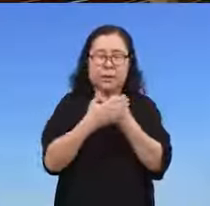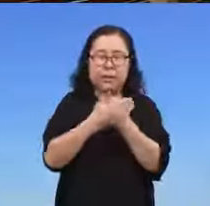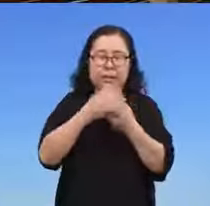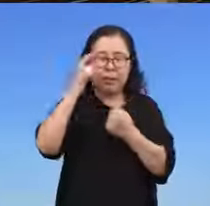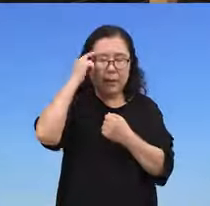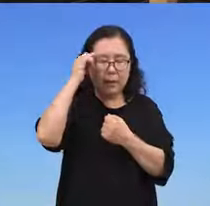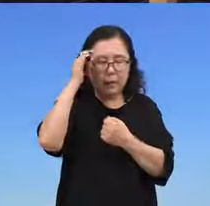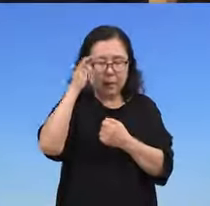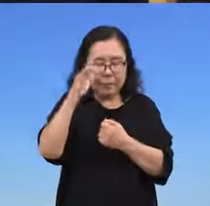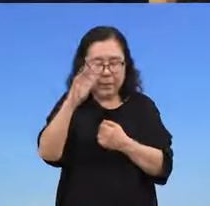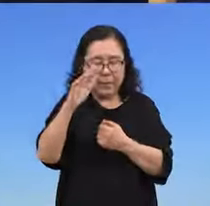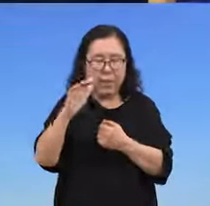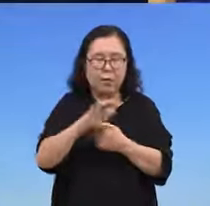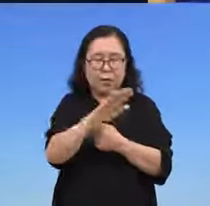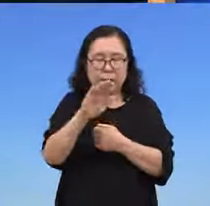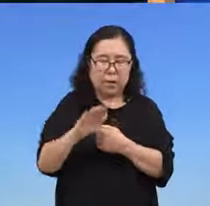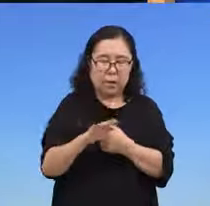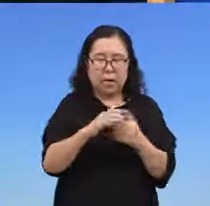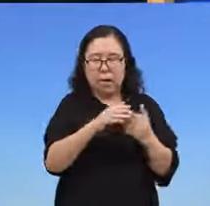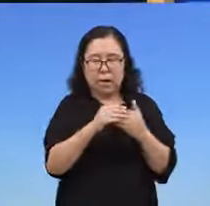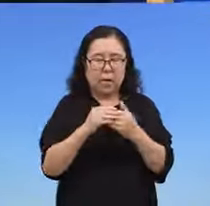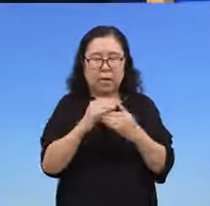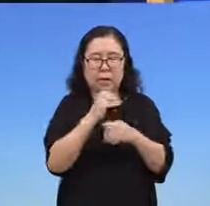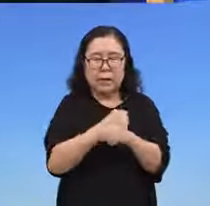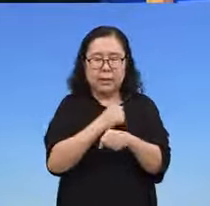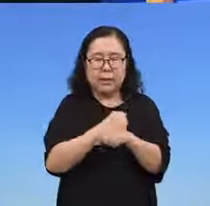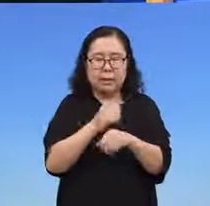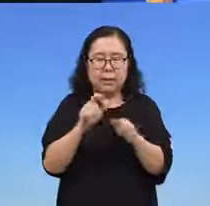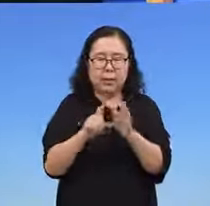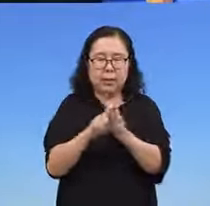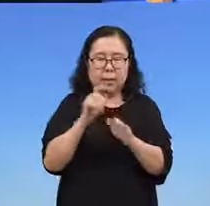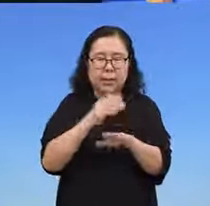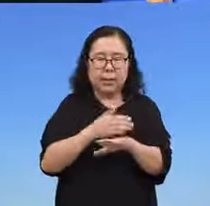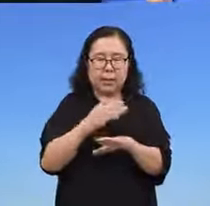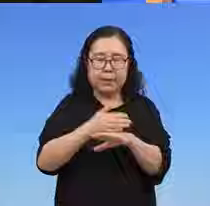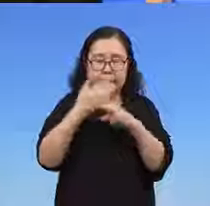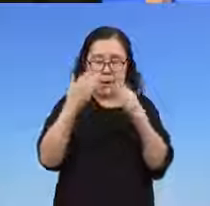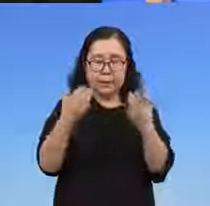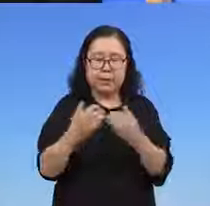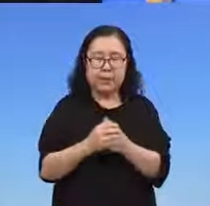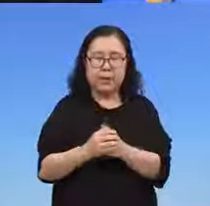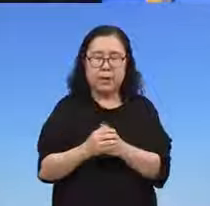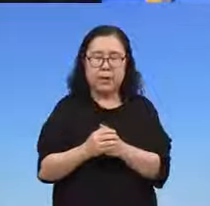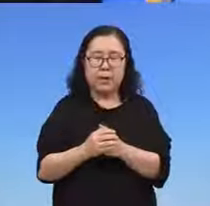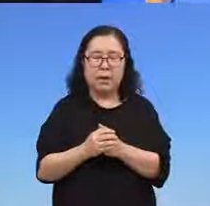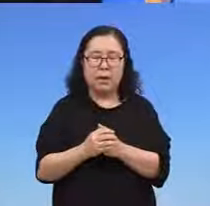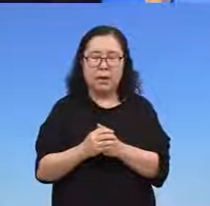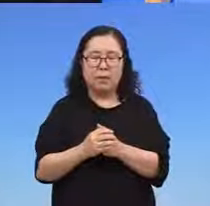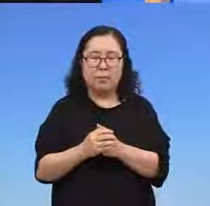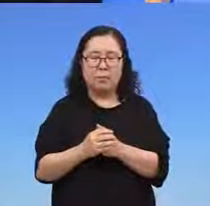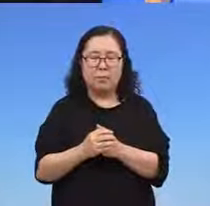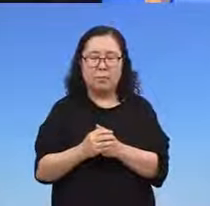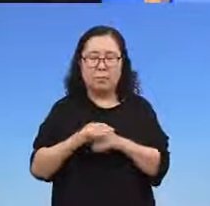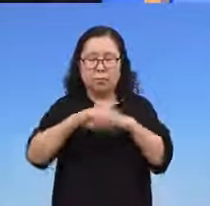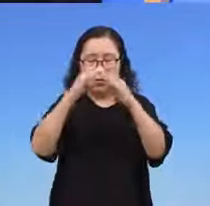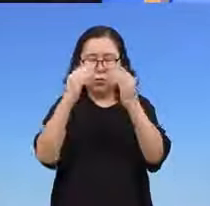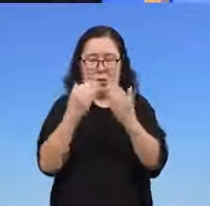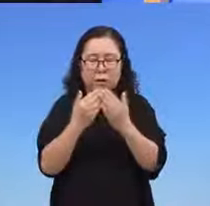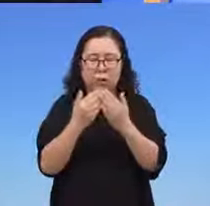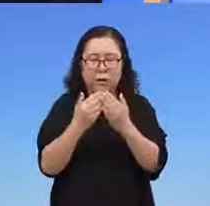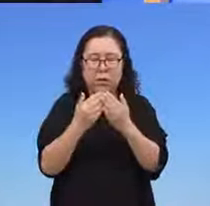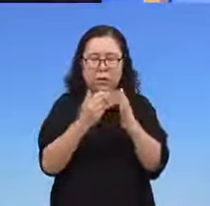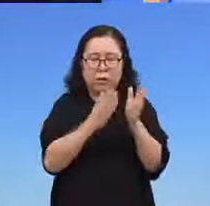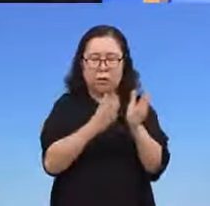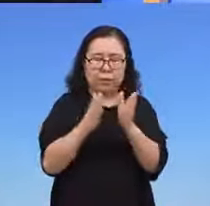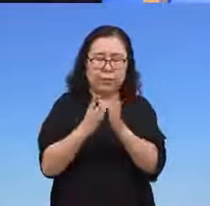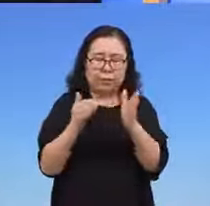하나님 아버지, 은혜로 인도하여 주심을 믿고 감사드립니다. 하나님, 모든 것들을 다 갖춘 것 같은 외양을